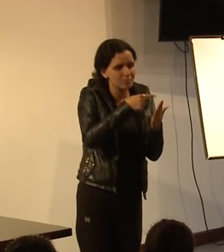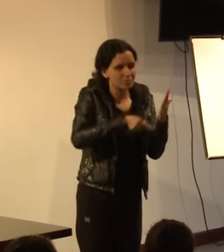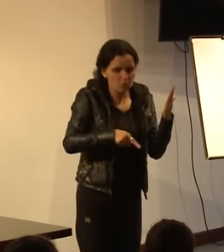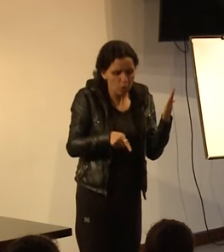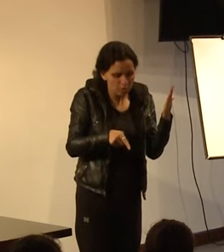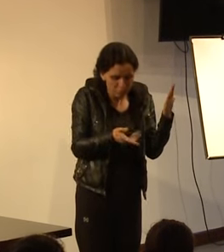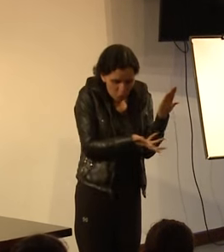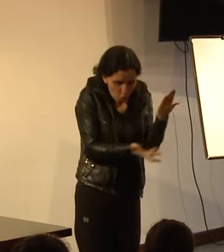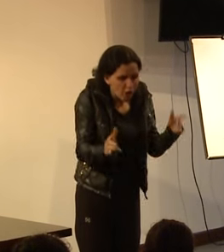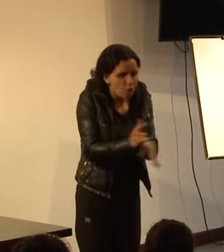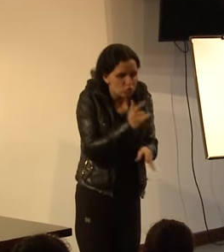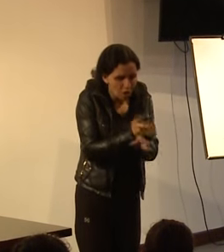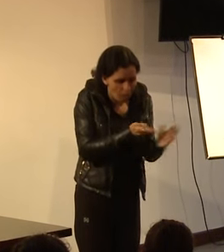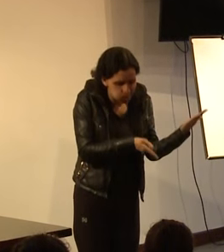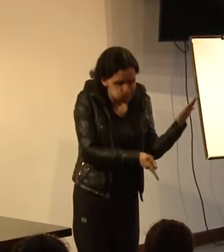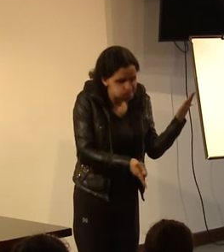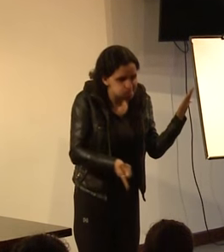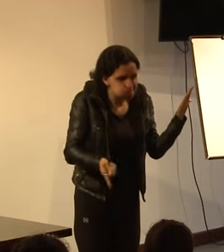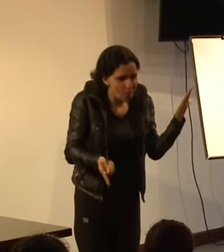¿Qué utiliza un pintor para trabajar?